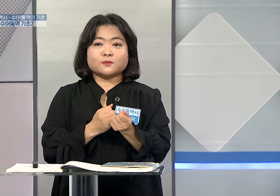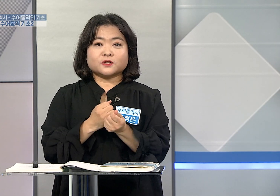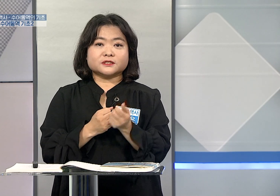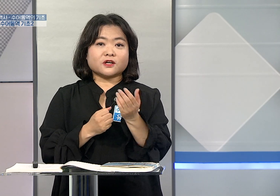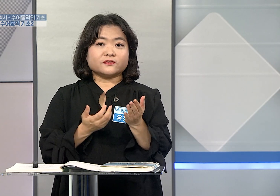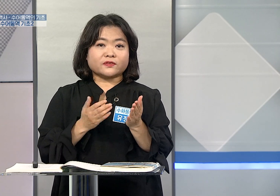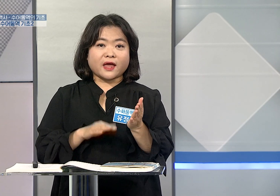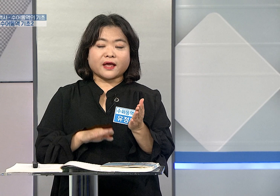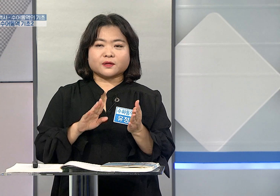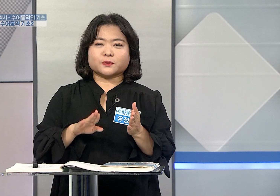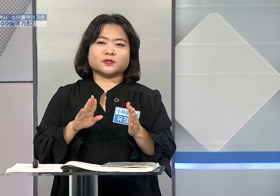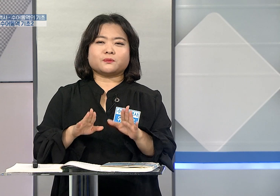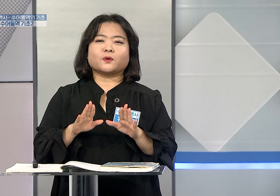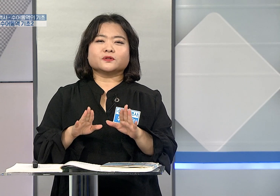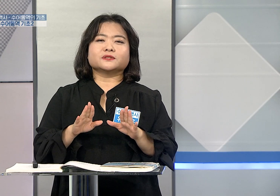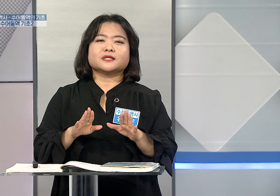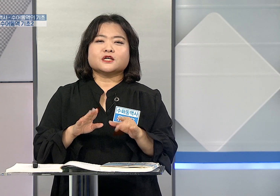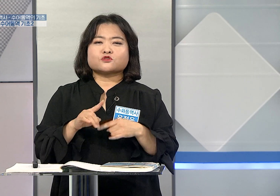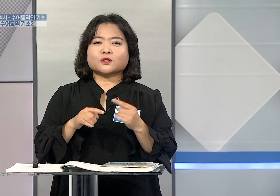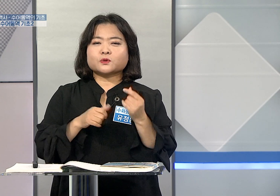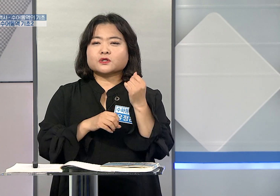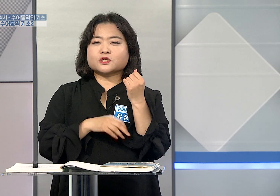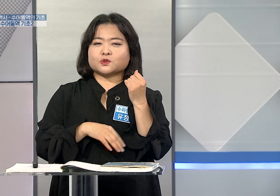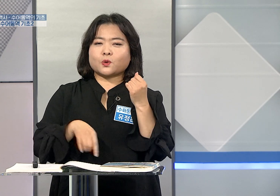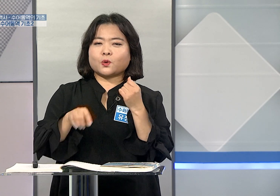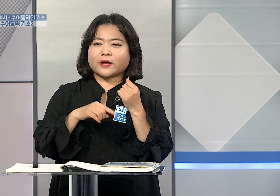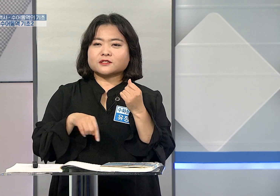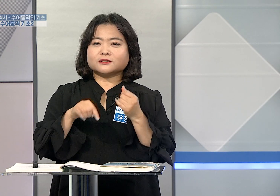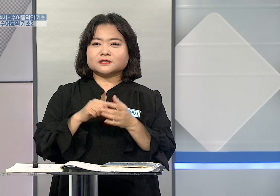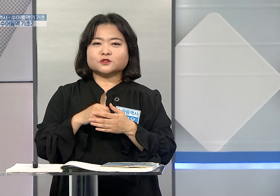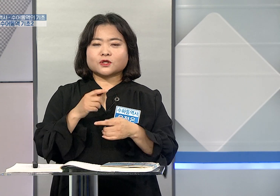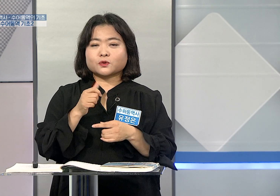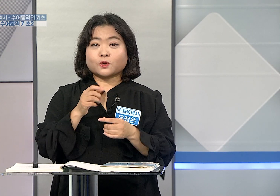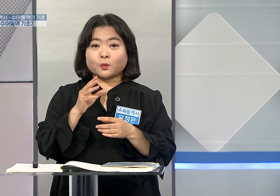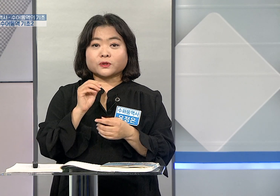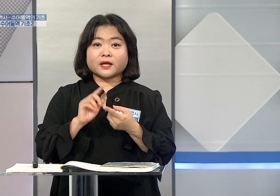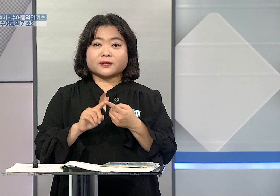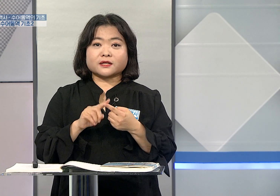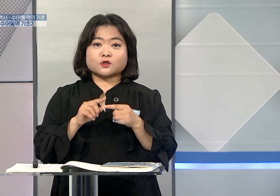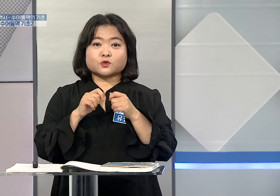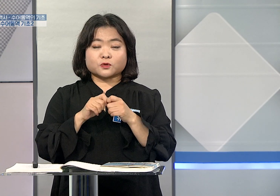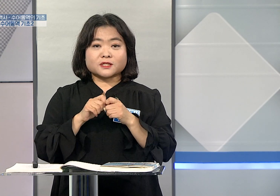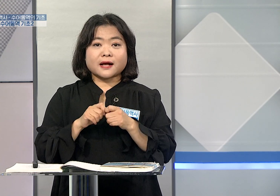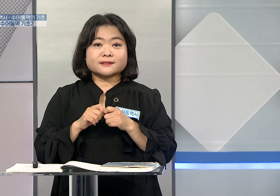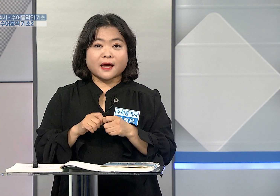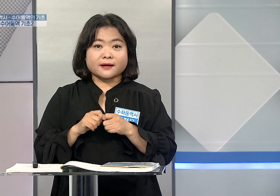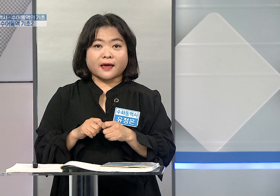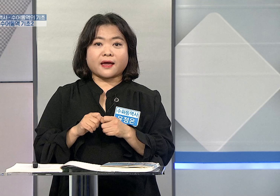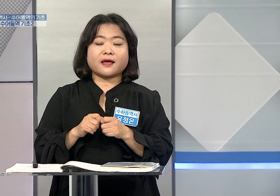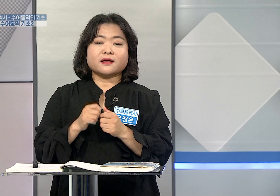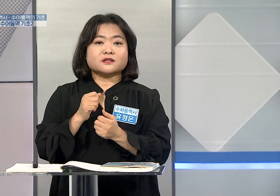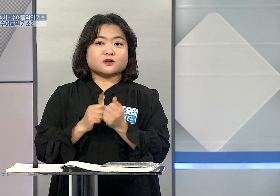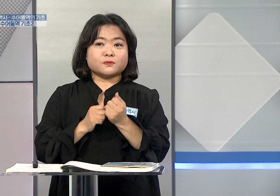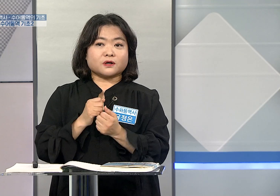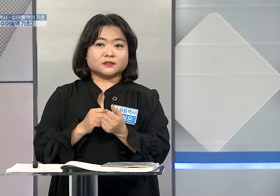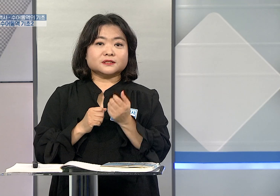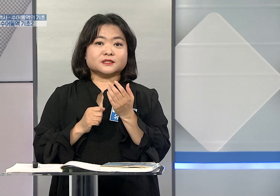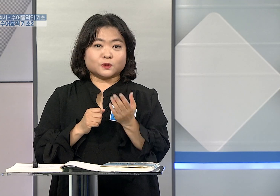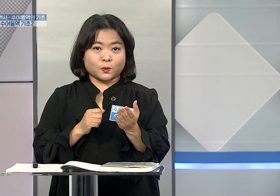설명을 드렸는데 이번 수화통역 기초에서는 수화통역 모델에 대해서 좀 더 상세하게 설명을